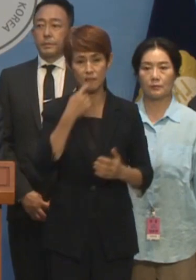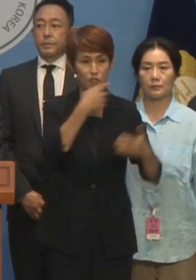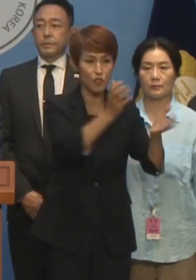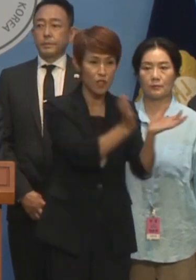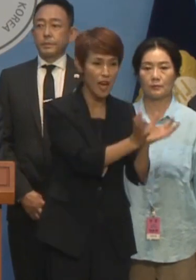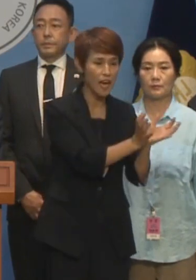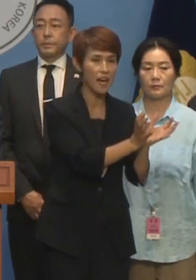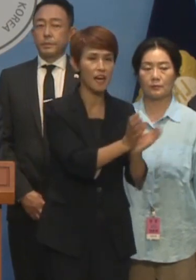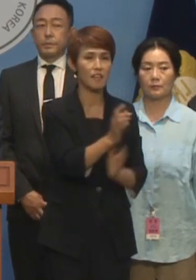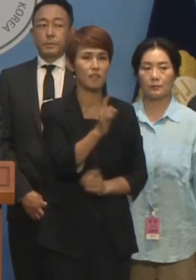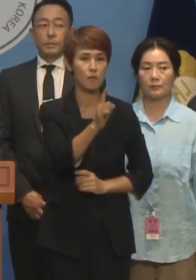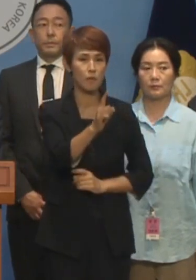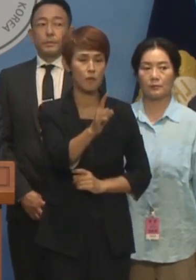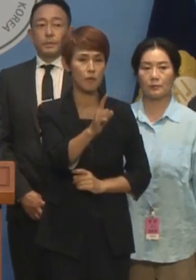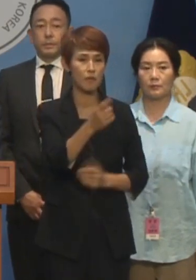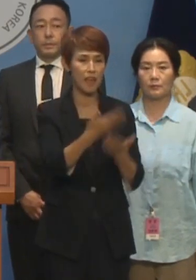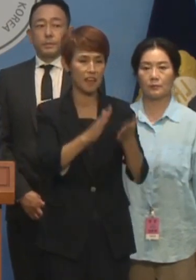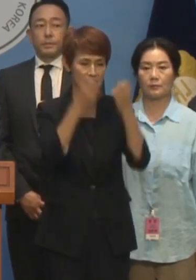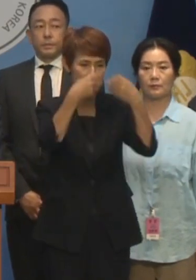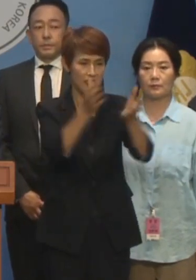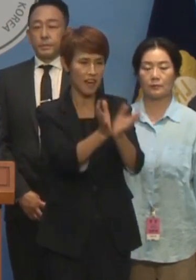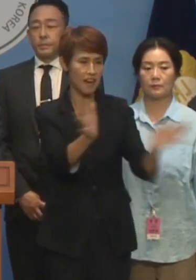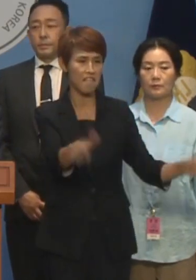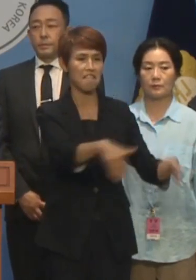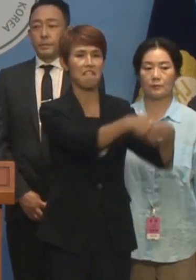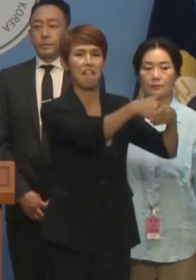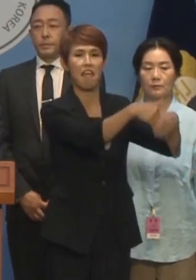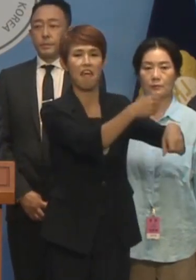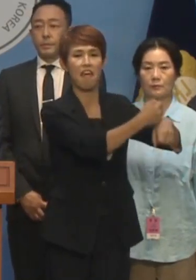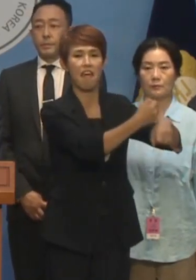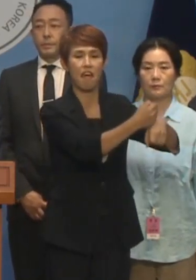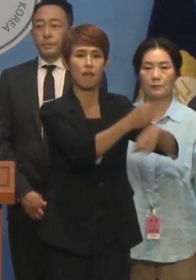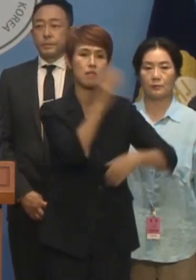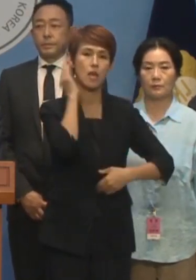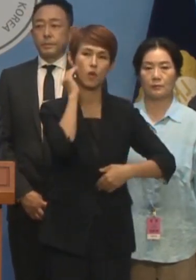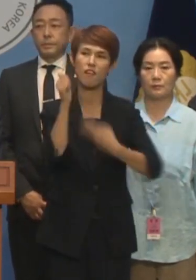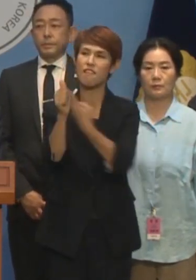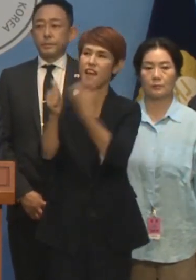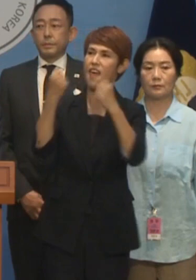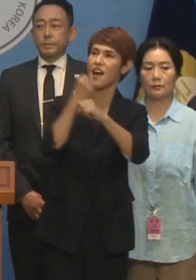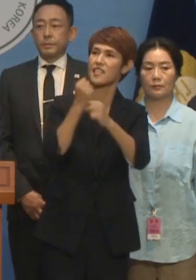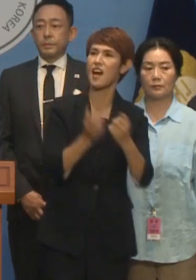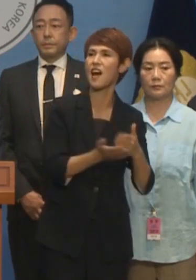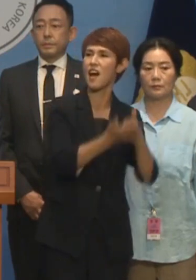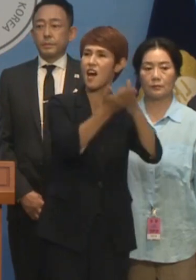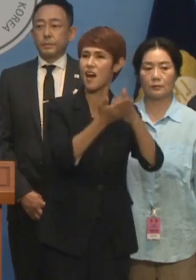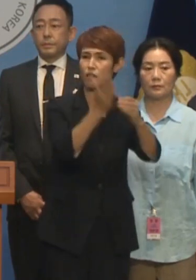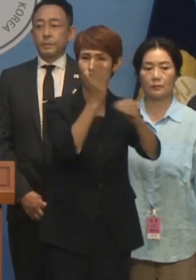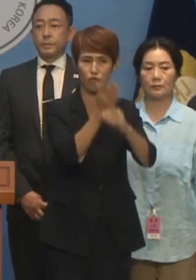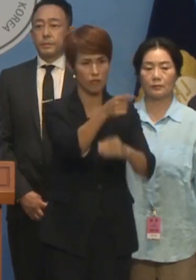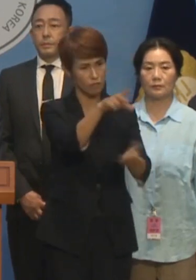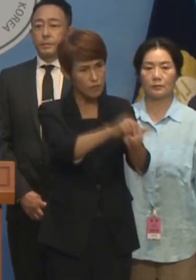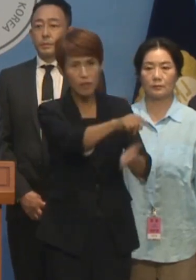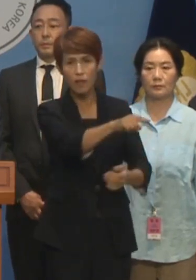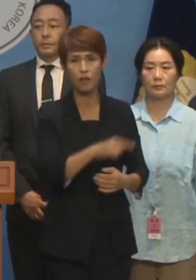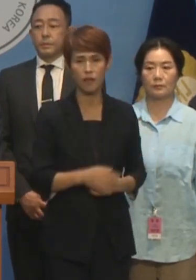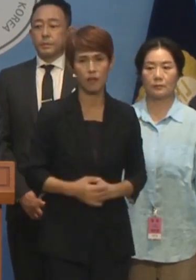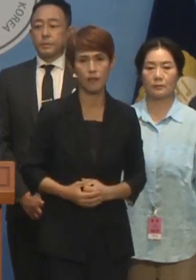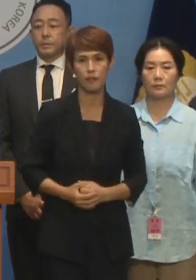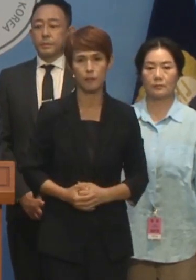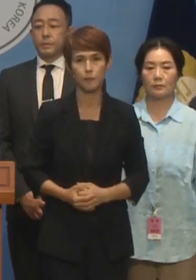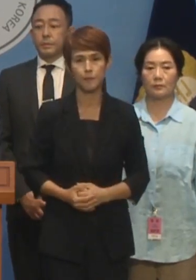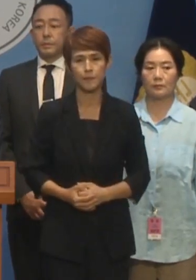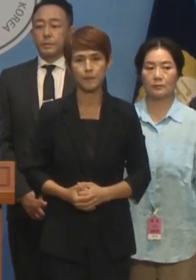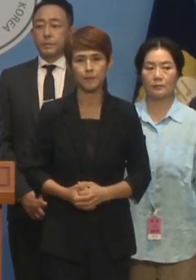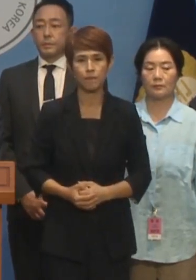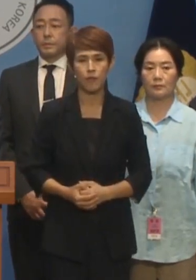두 손을 맞잡고 우리가 세운 대통령을 탄핵하자고 동조하고 있습니다.